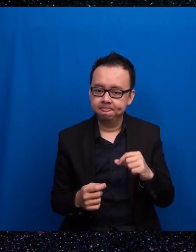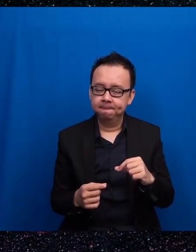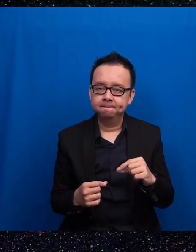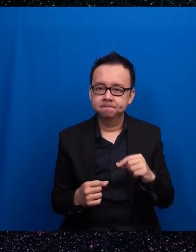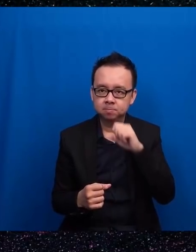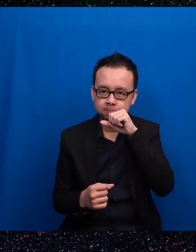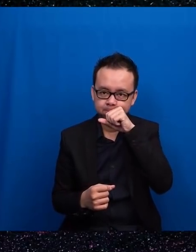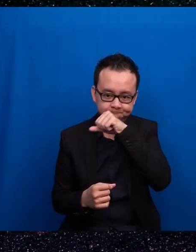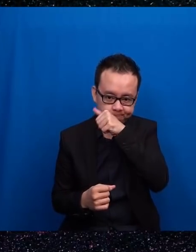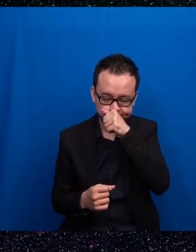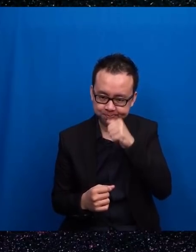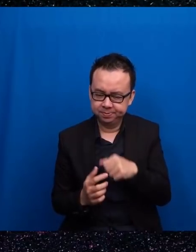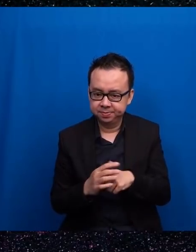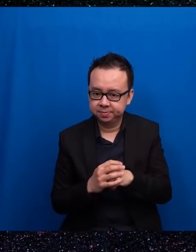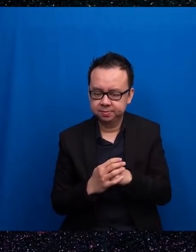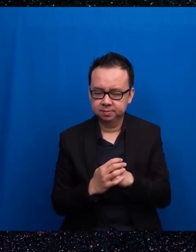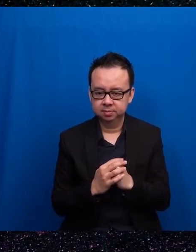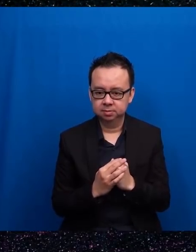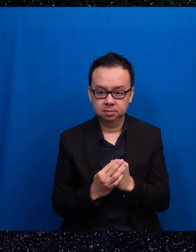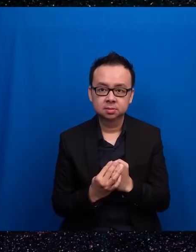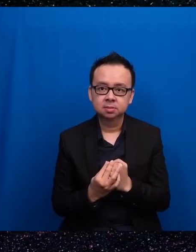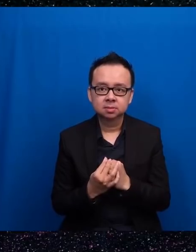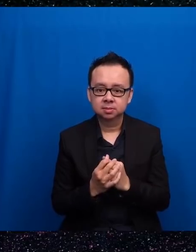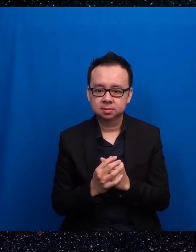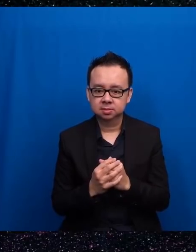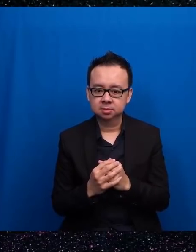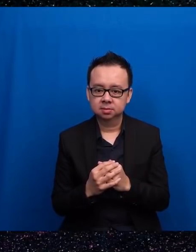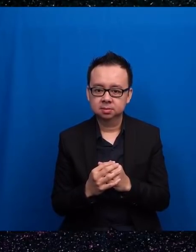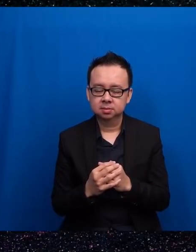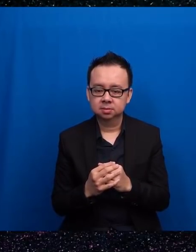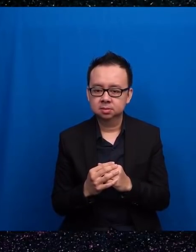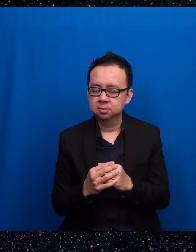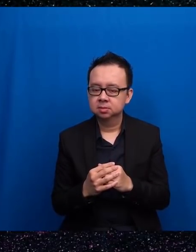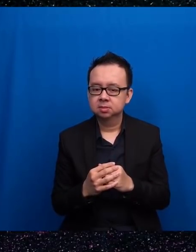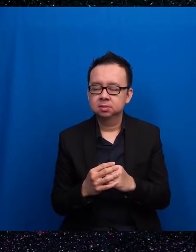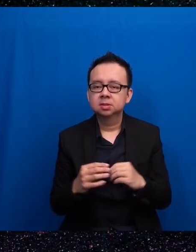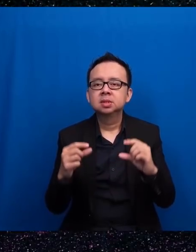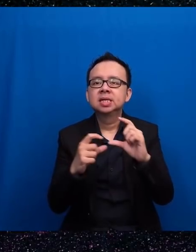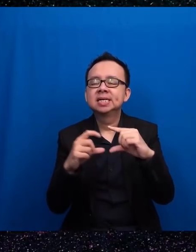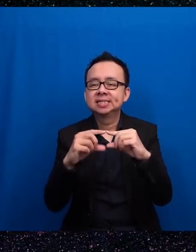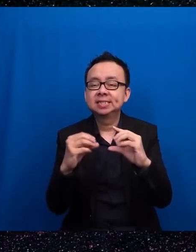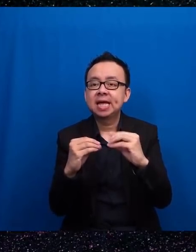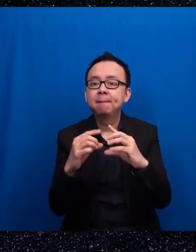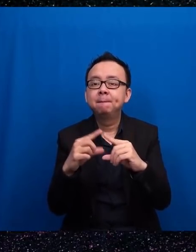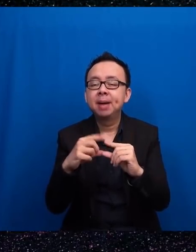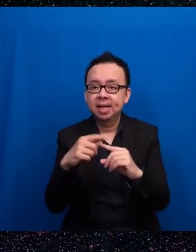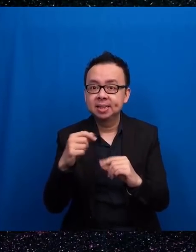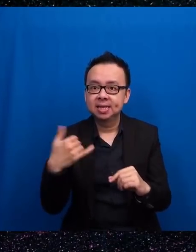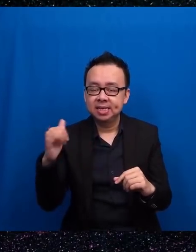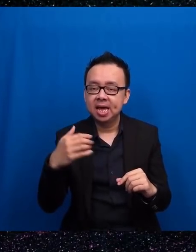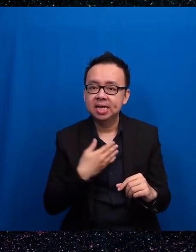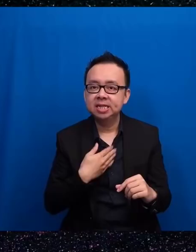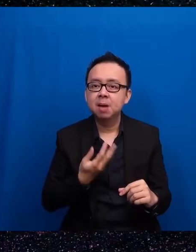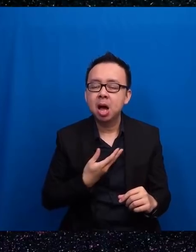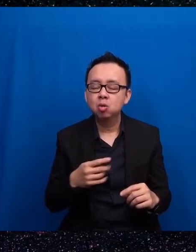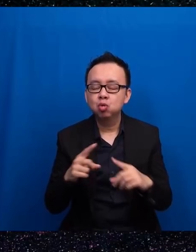yang tidak sukarela seperti yang kita alami hari-hari ini di seluruh dunia. Semua berhenti tanpa rencana. Ini bukanlah